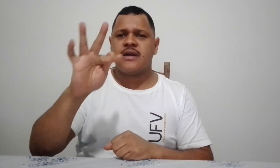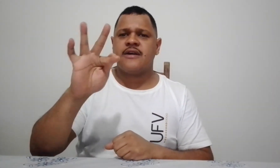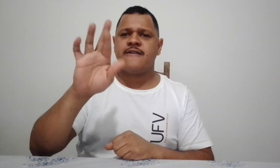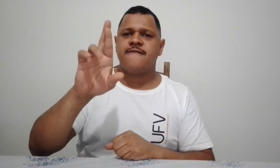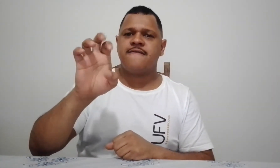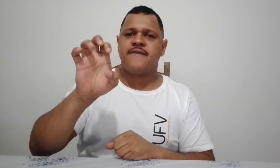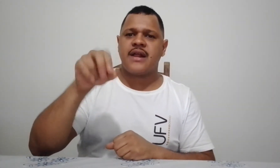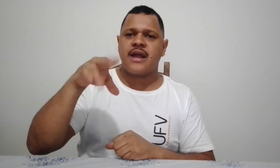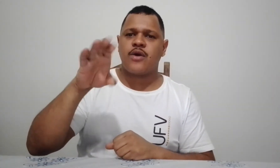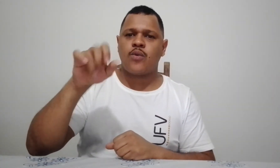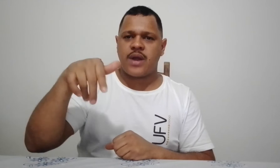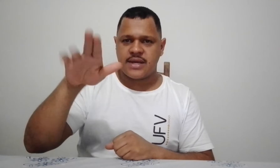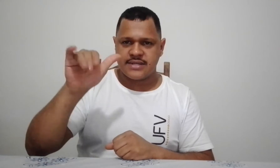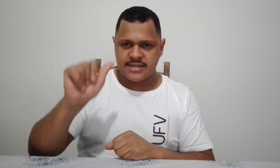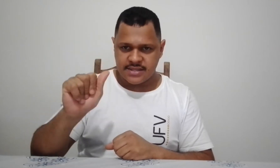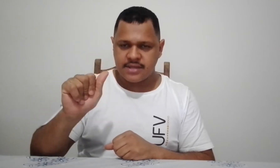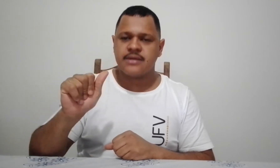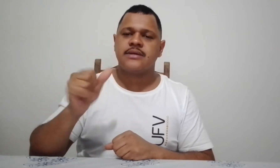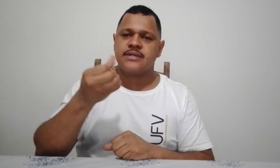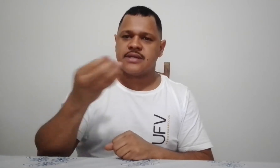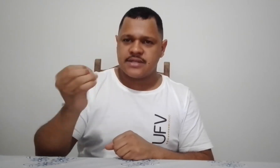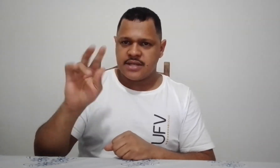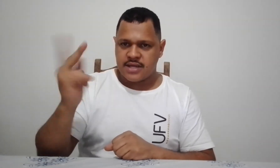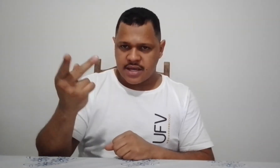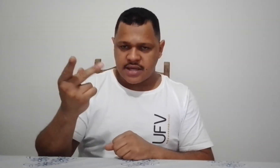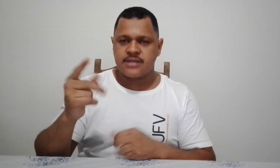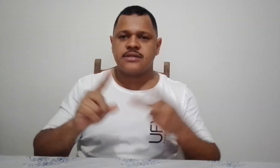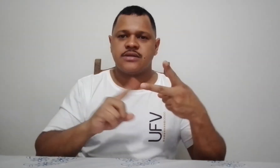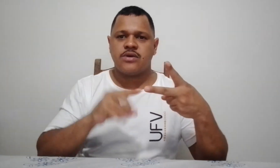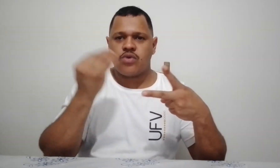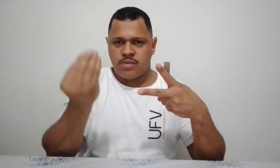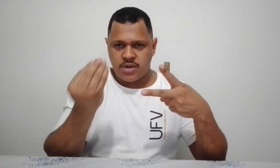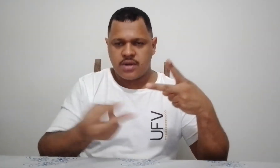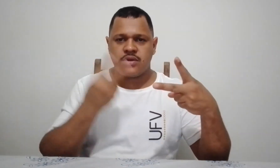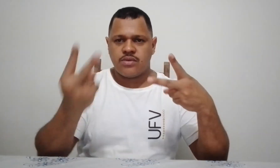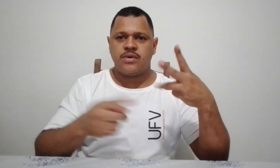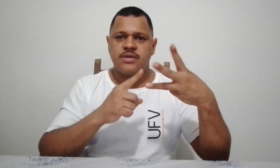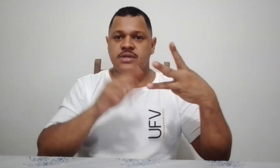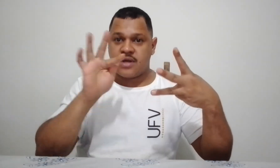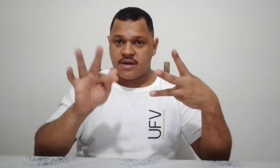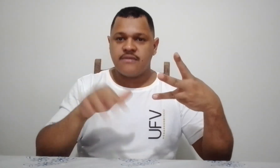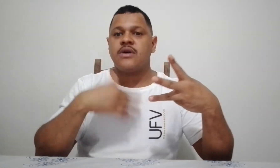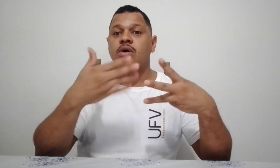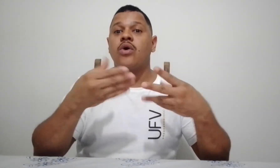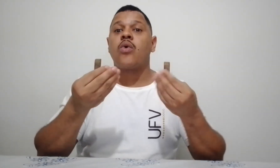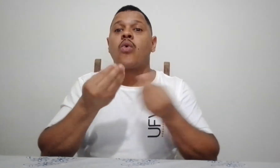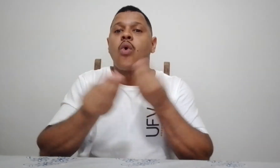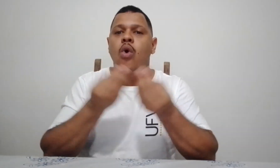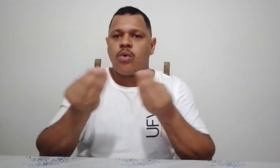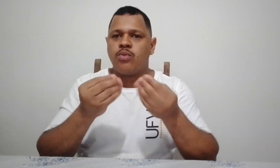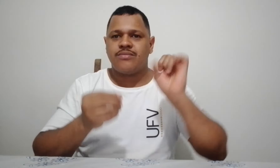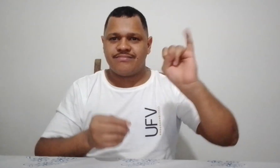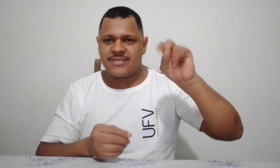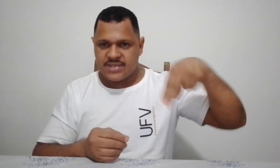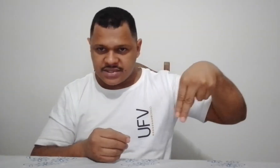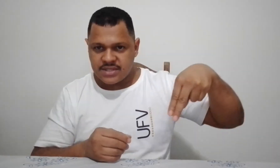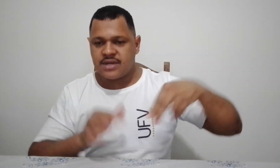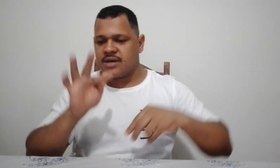Hz, ômega é igual a 2πf, obtenha a expressão da senoide cujo fasor S é